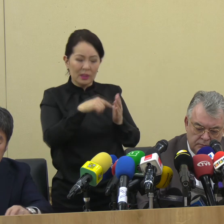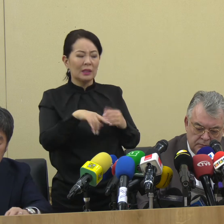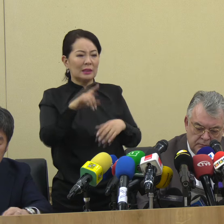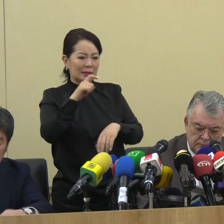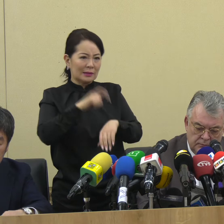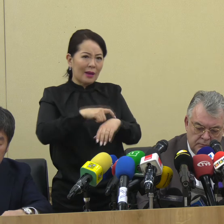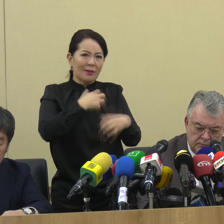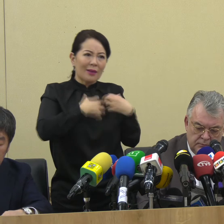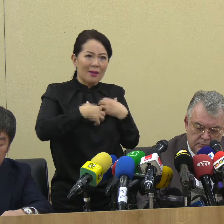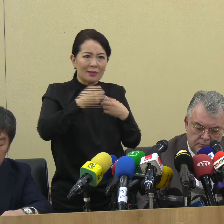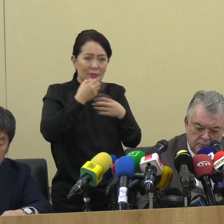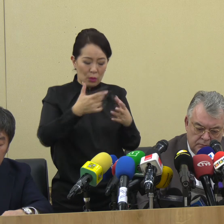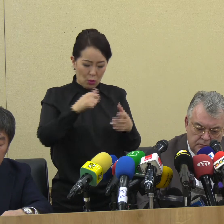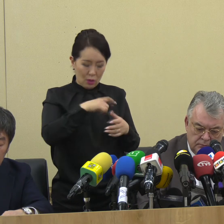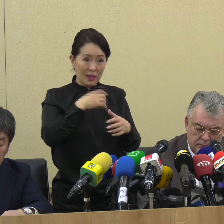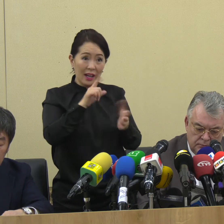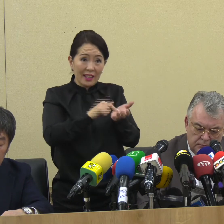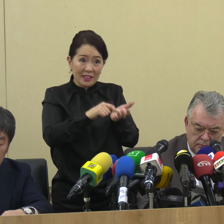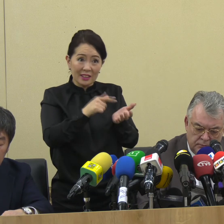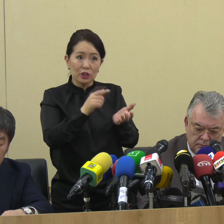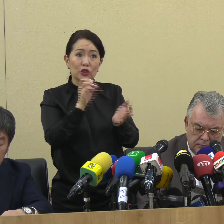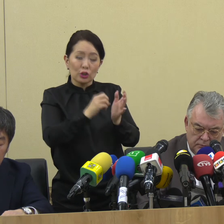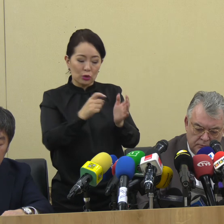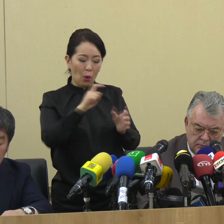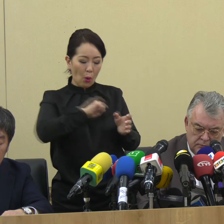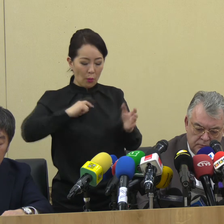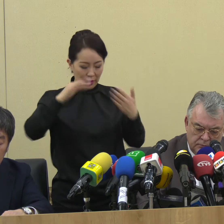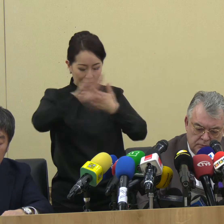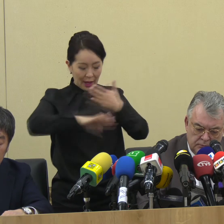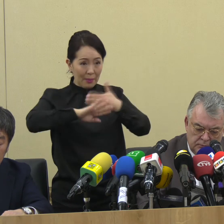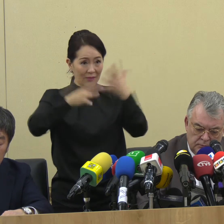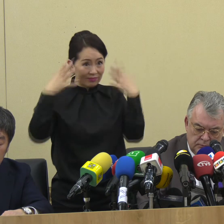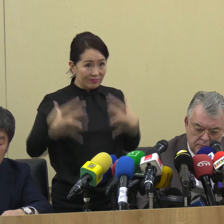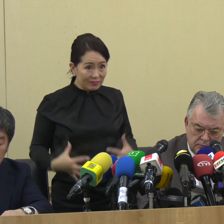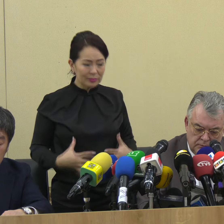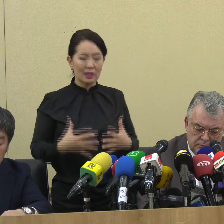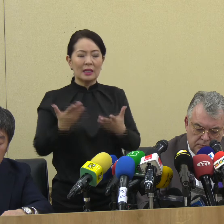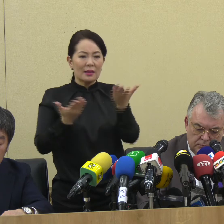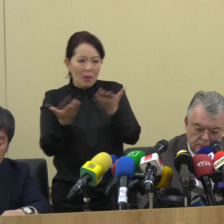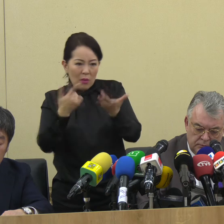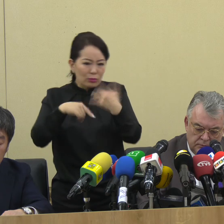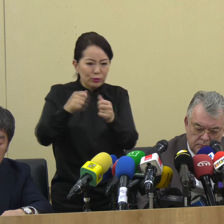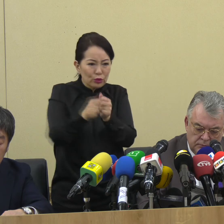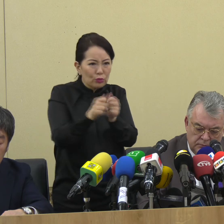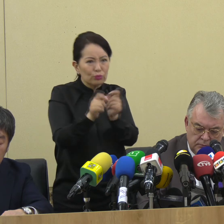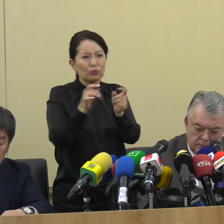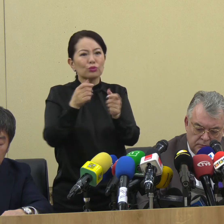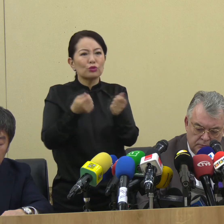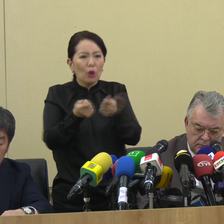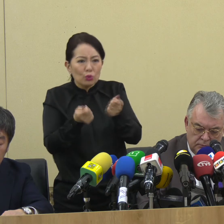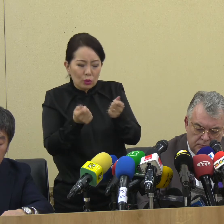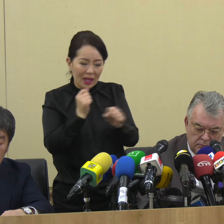хэрэглэх хувийн хамгаалалт хэрэгслийн зах зээлийн эрэлт хэрэгцээ нийлүүлэлтийг зохицуулах юм сүлжээ